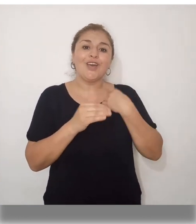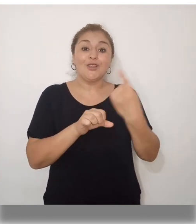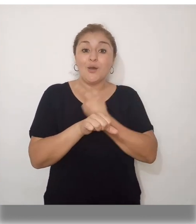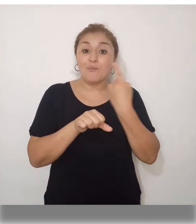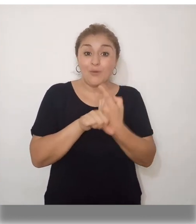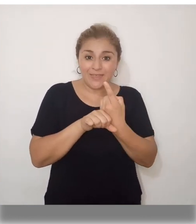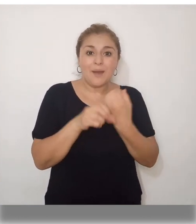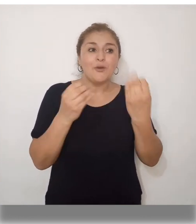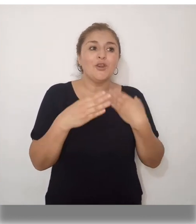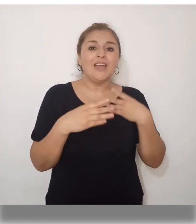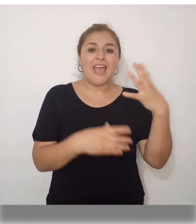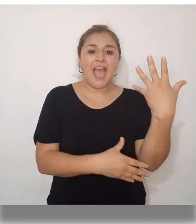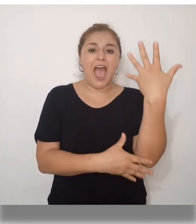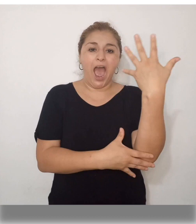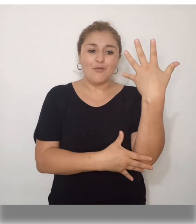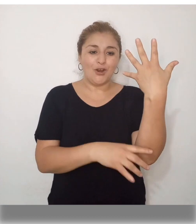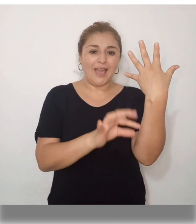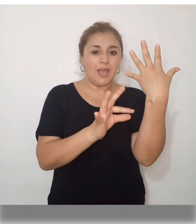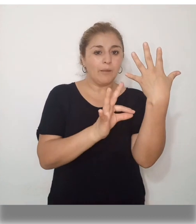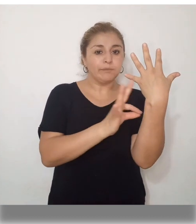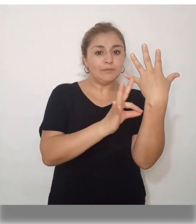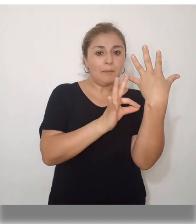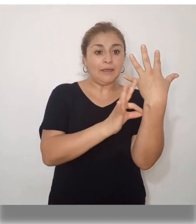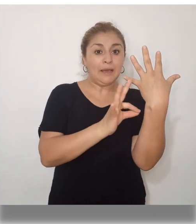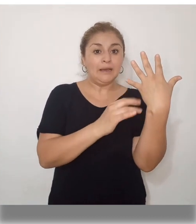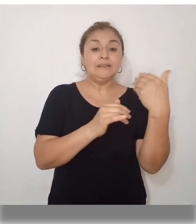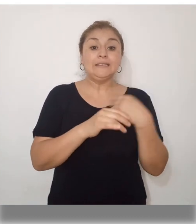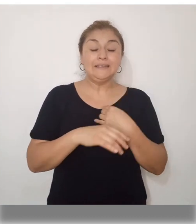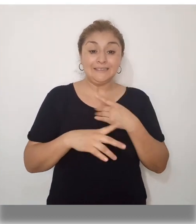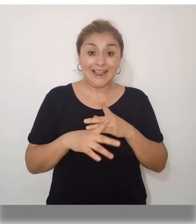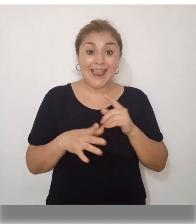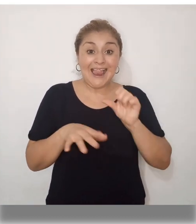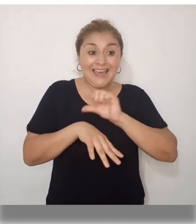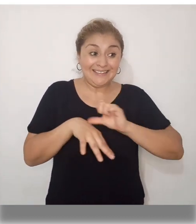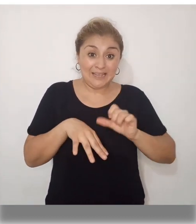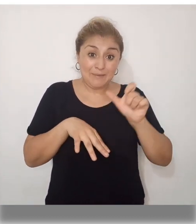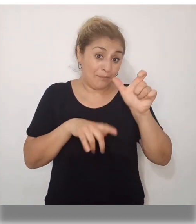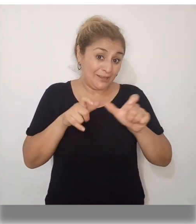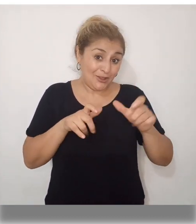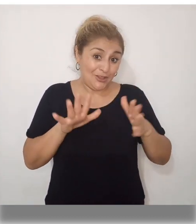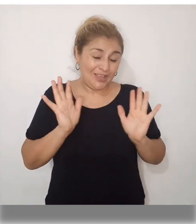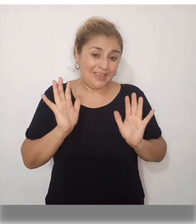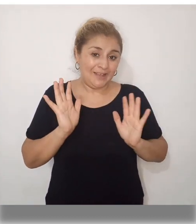el graus no es apto para ser dulce nadie